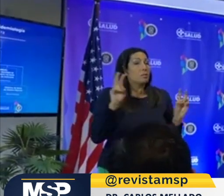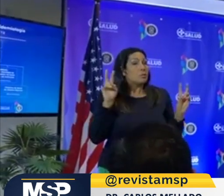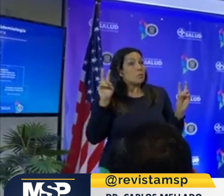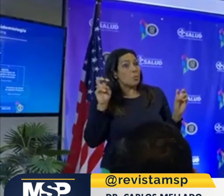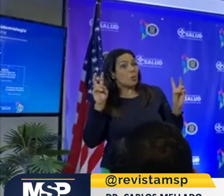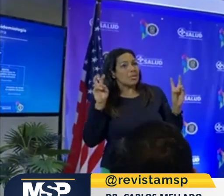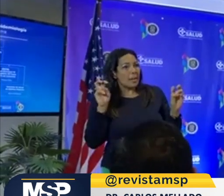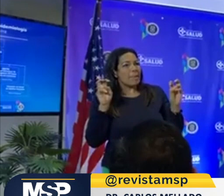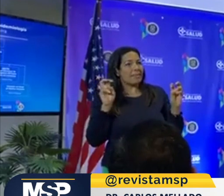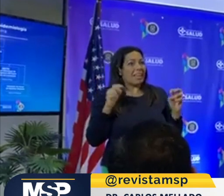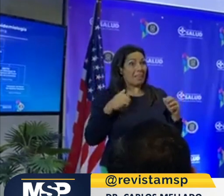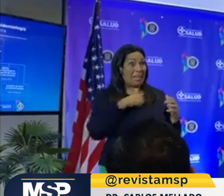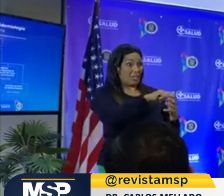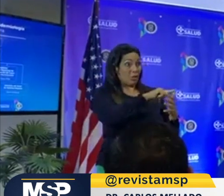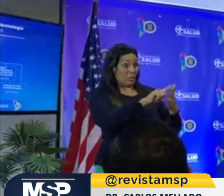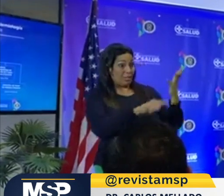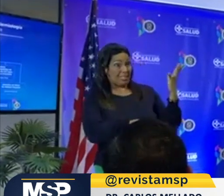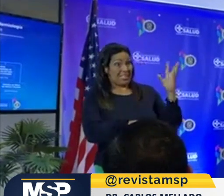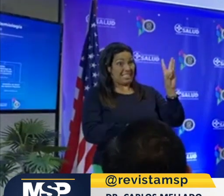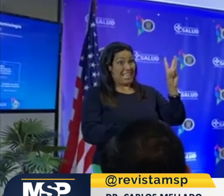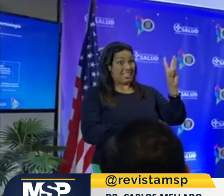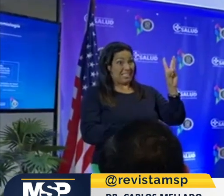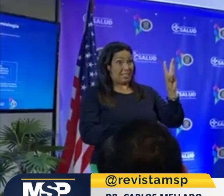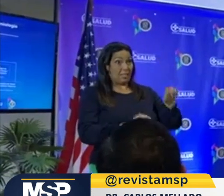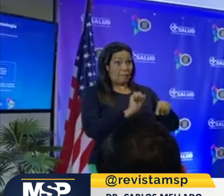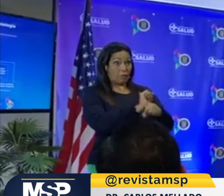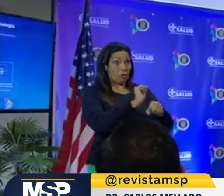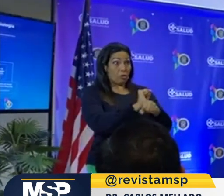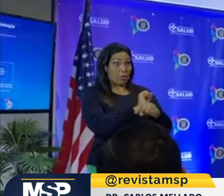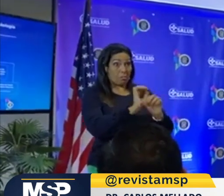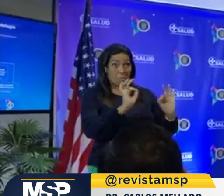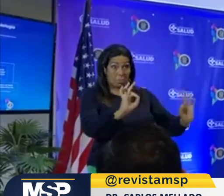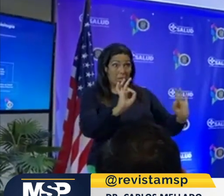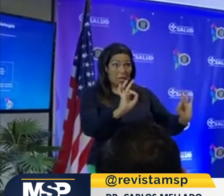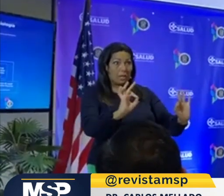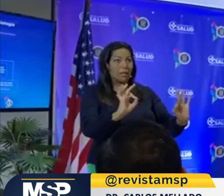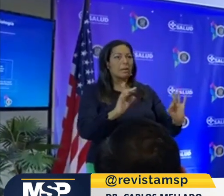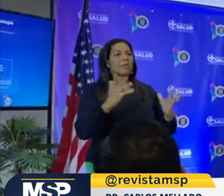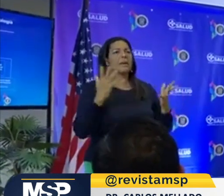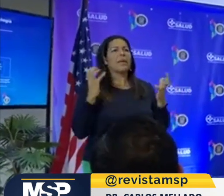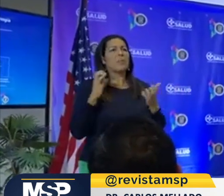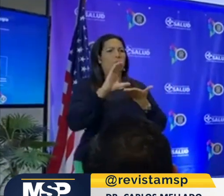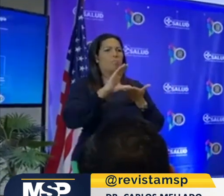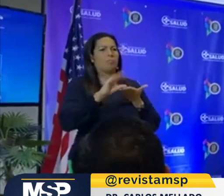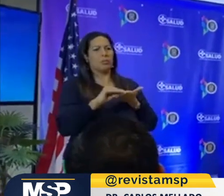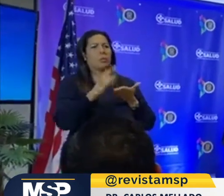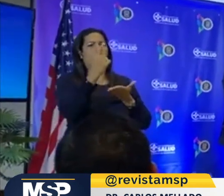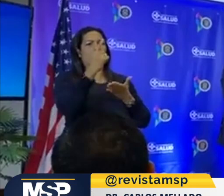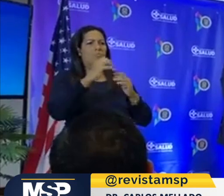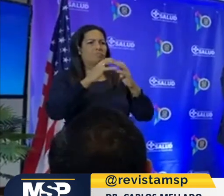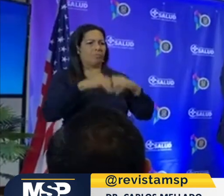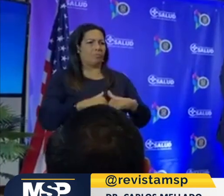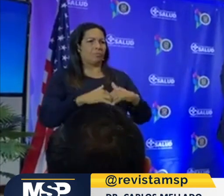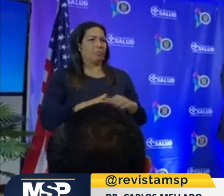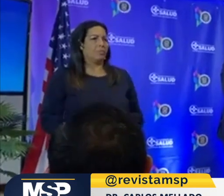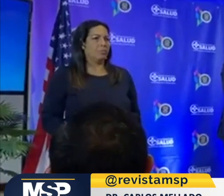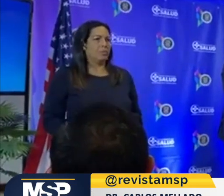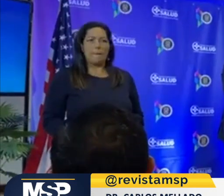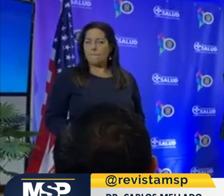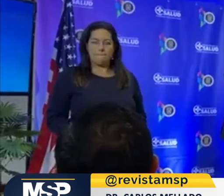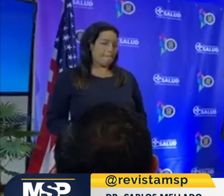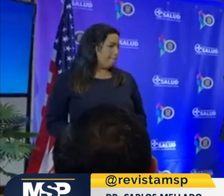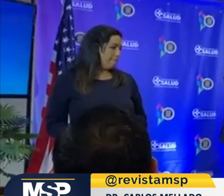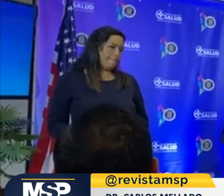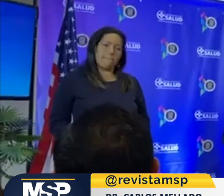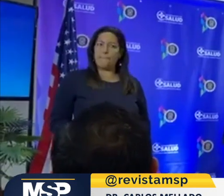6 sistemas que dije que se crearon y que funcionan en el Departamento de Salud. Aquí no se está desmantelando